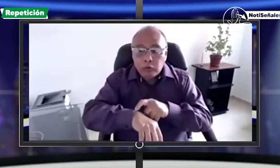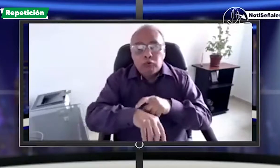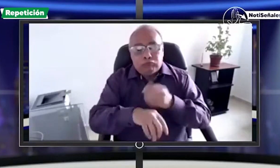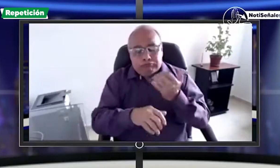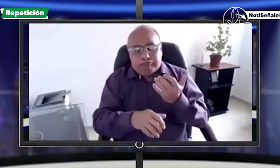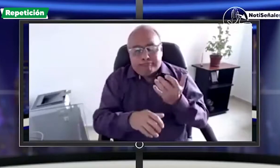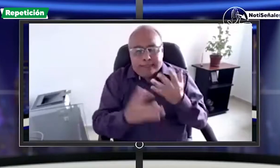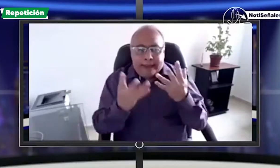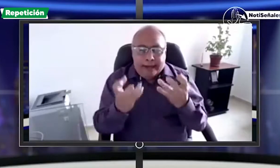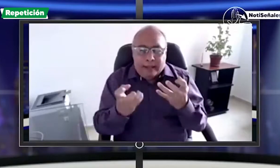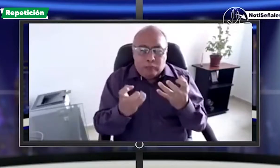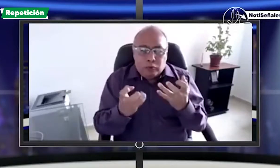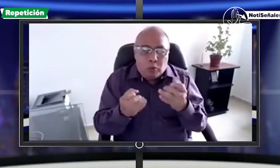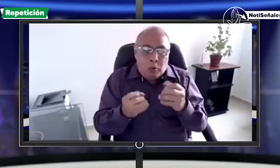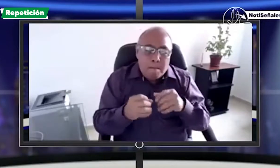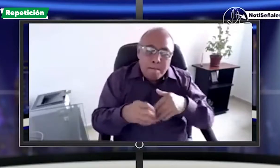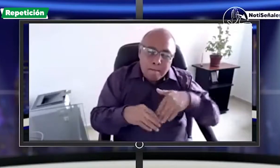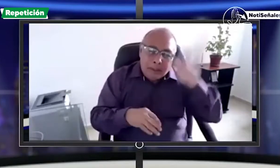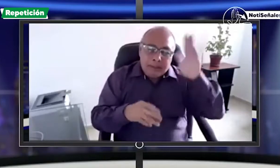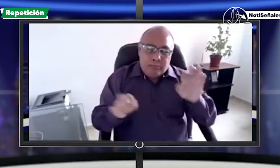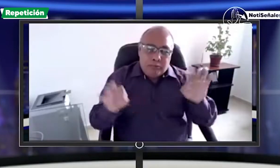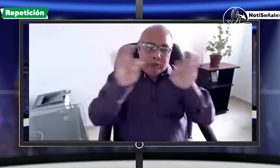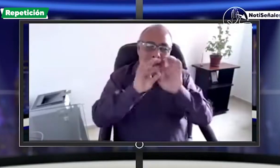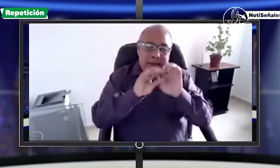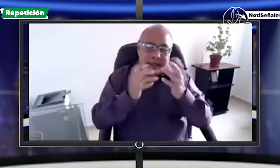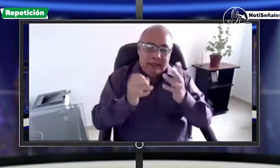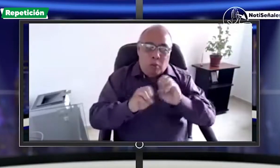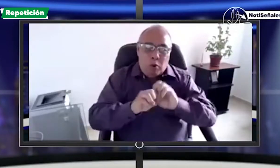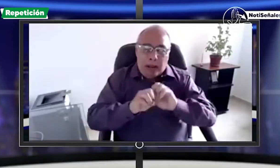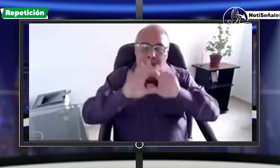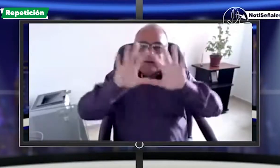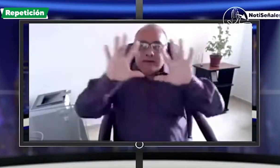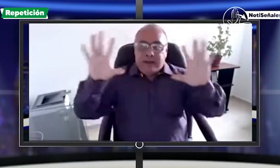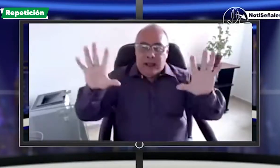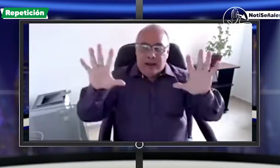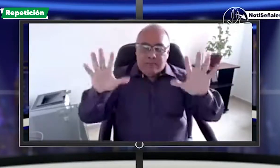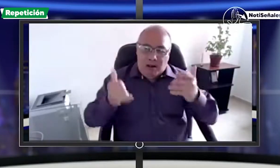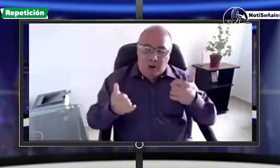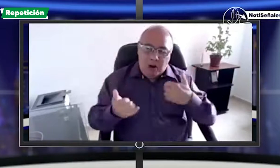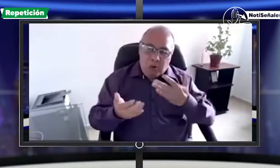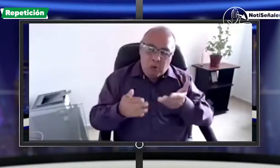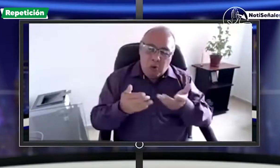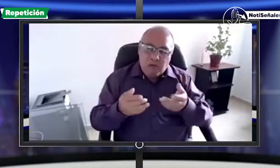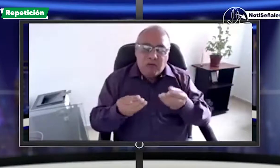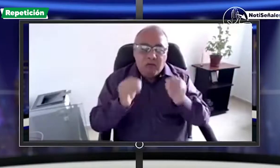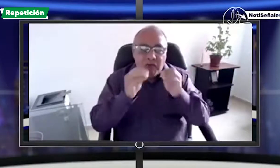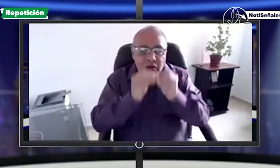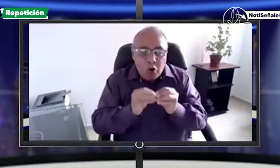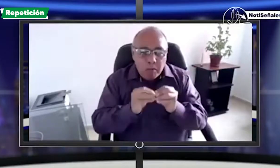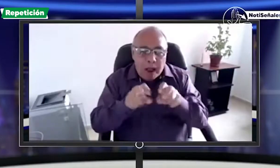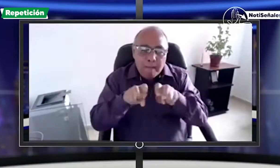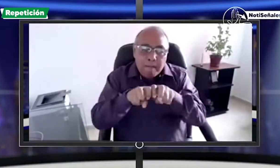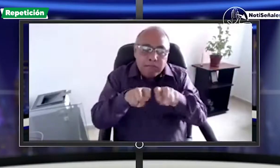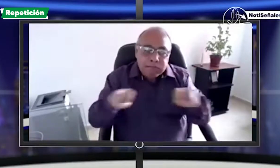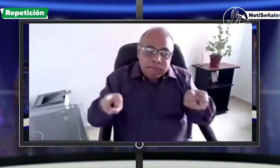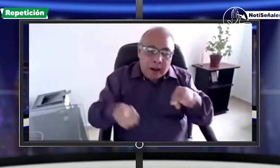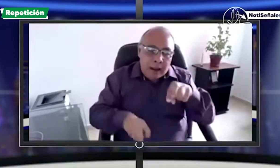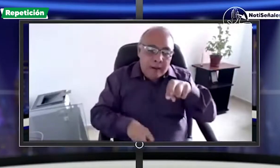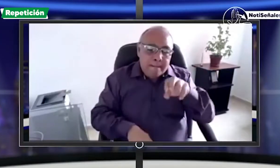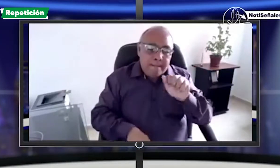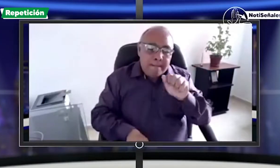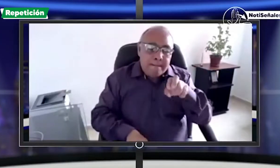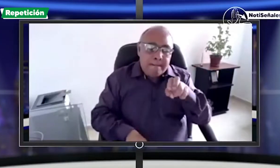En este momento pues queremos abrir este espacio, como decía, sobre todo para